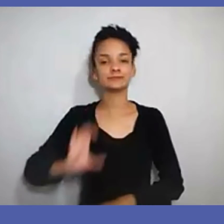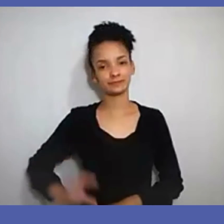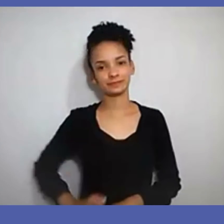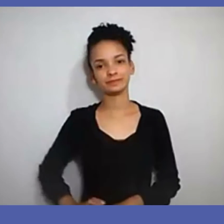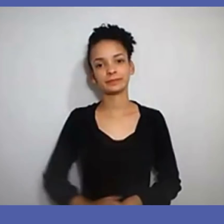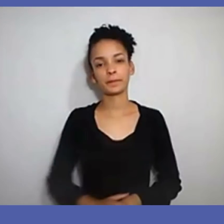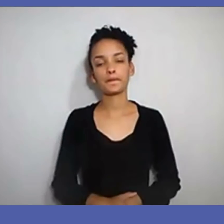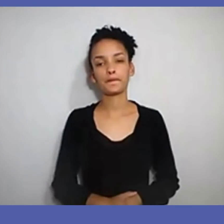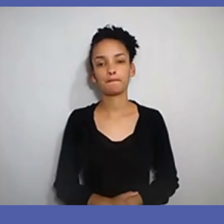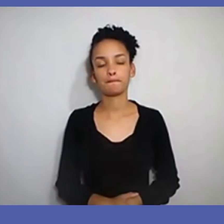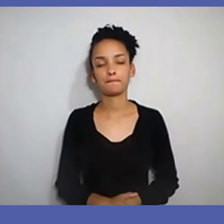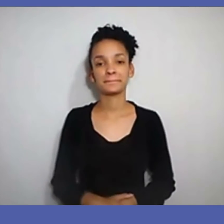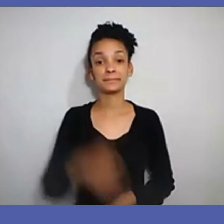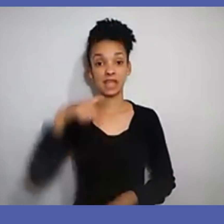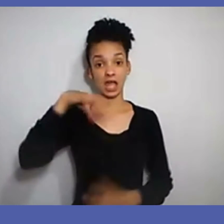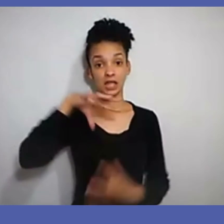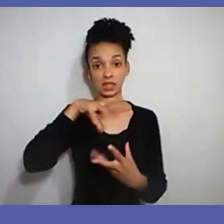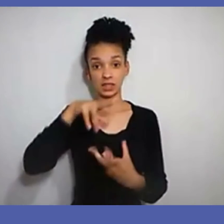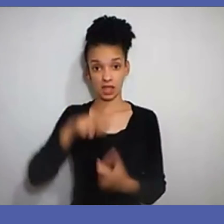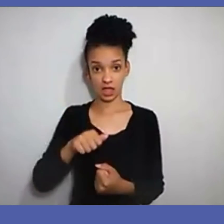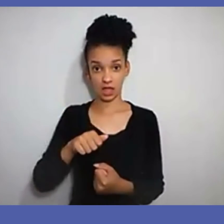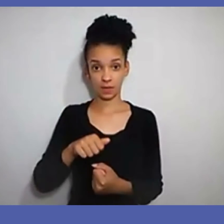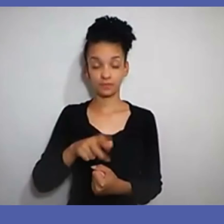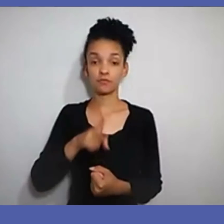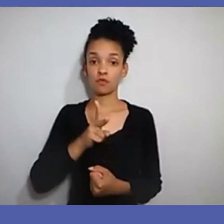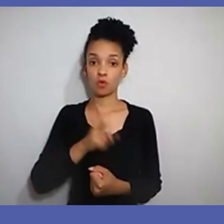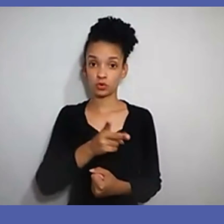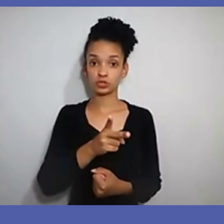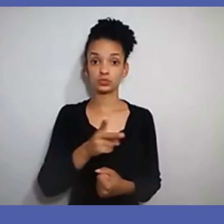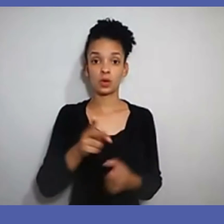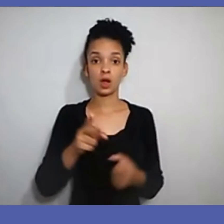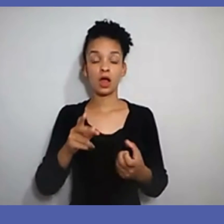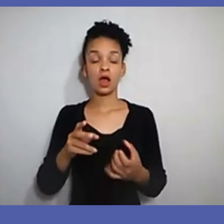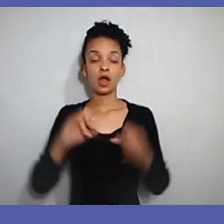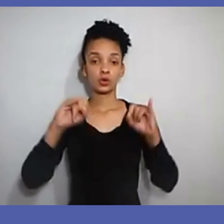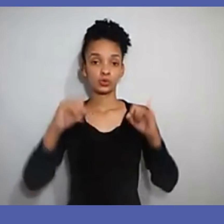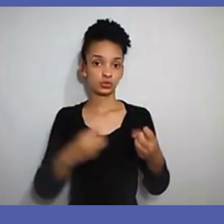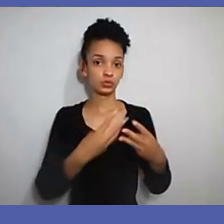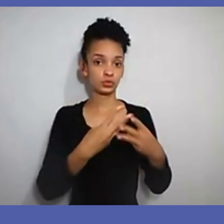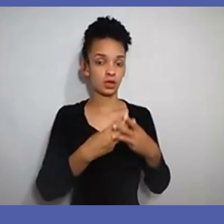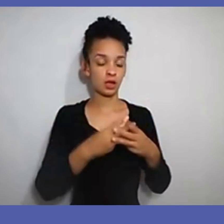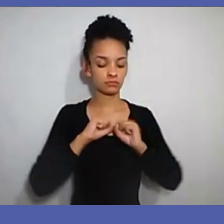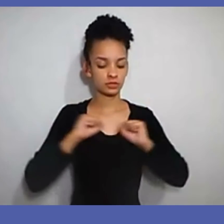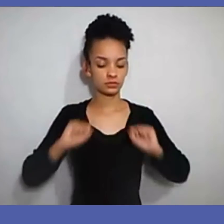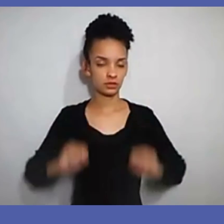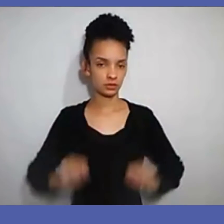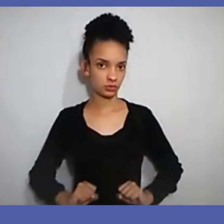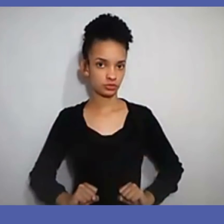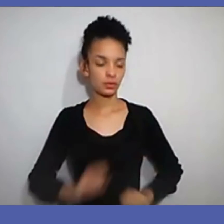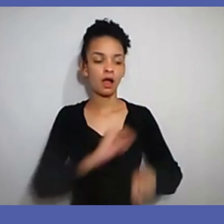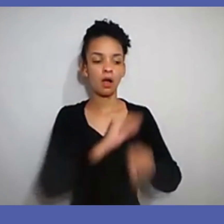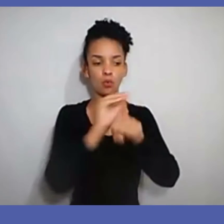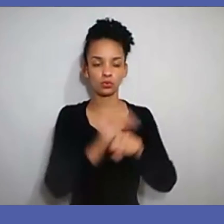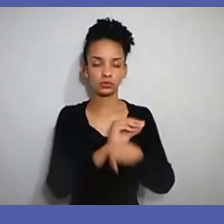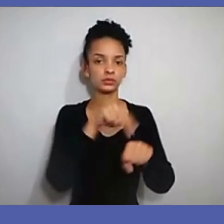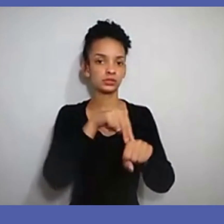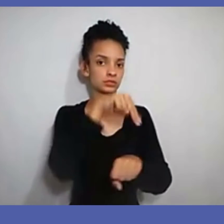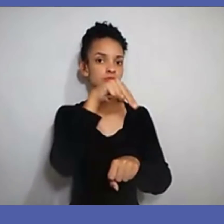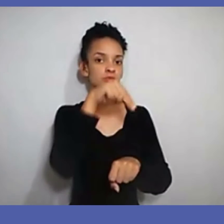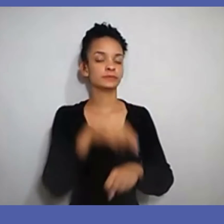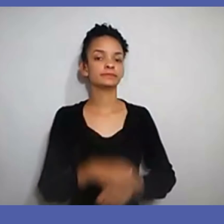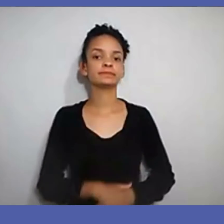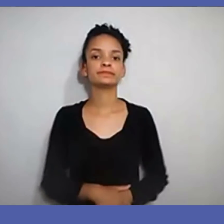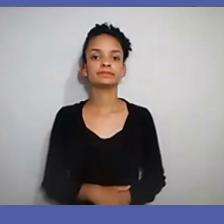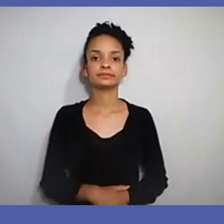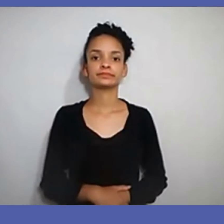judeus remanescentes, cuidarão das nações, tá? E quando terminar o milênio, aí sim, mesmo aqueles que ficaram